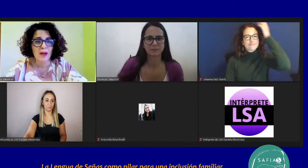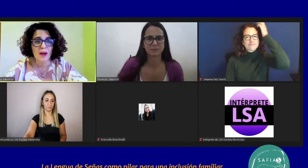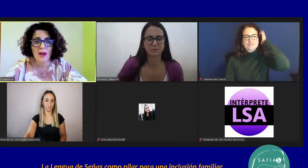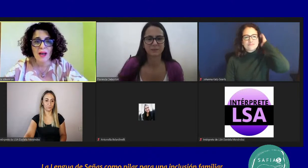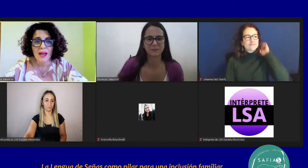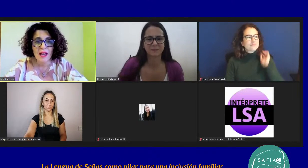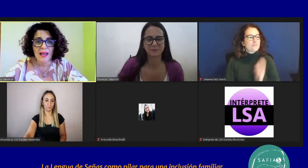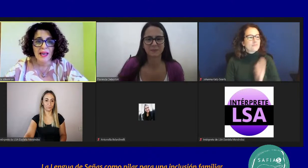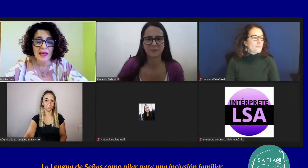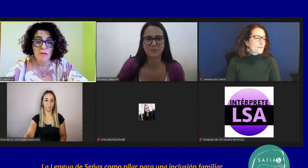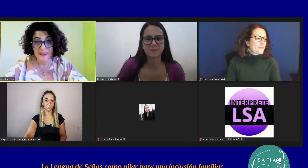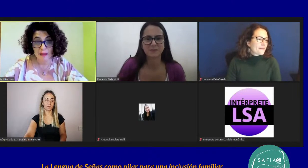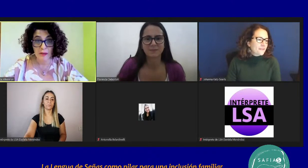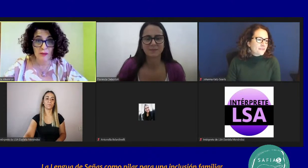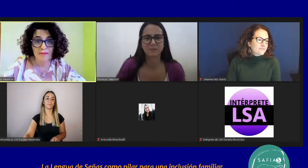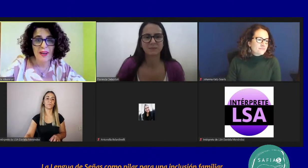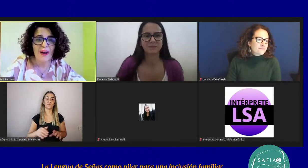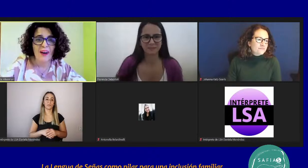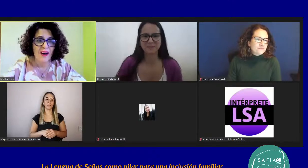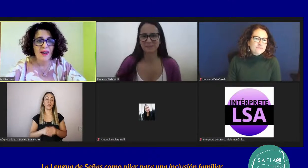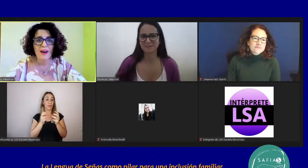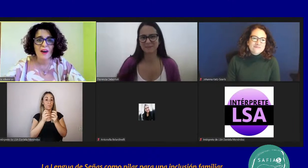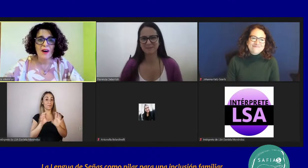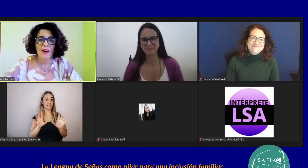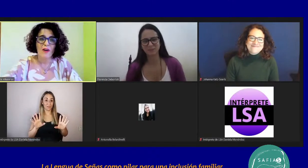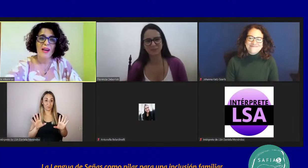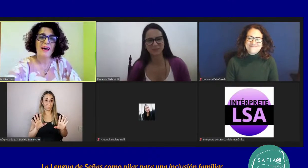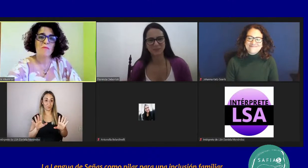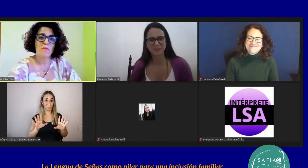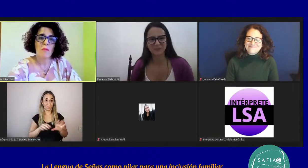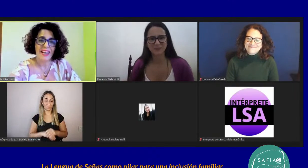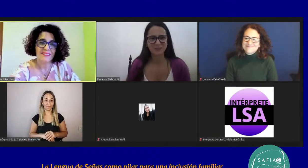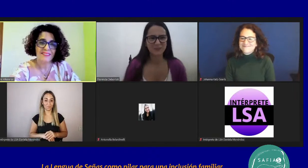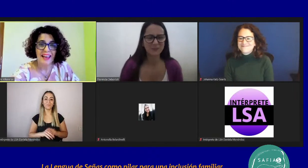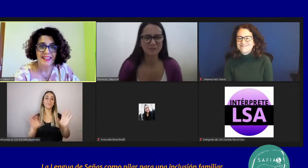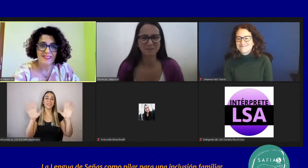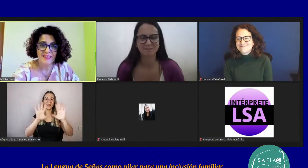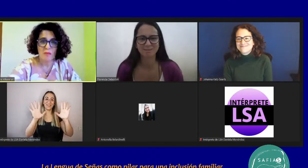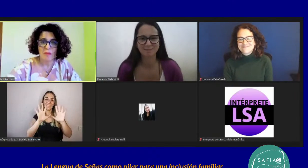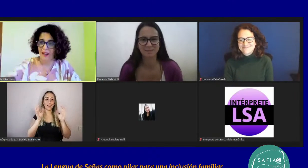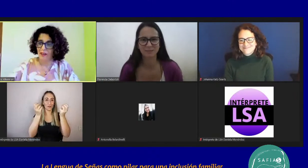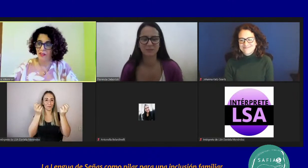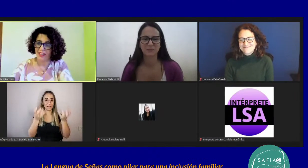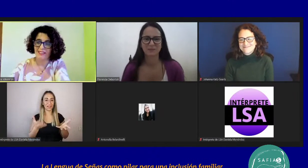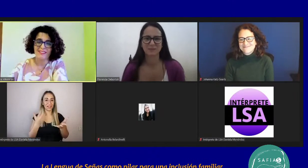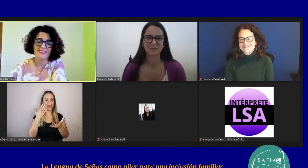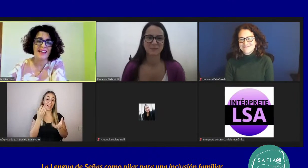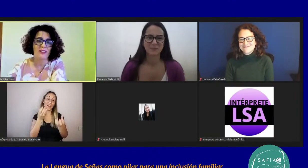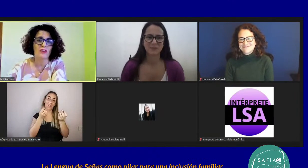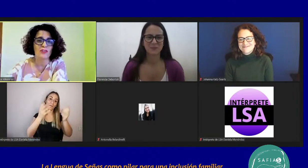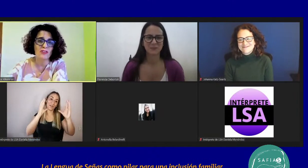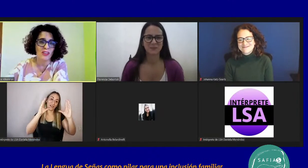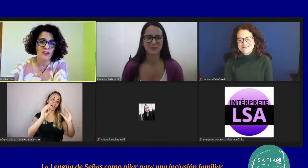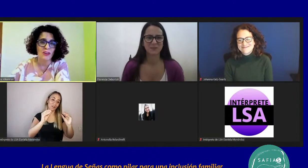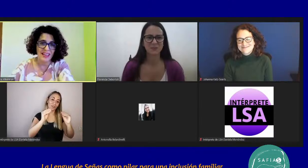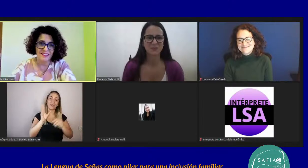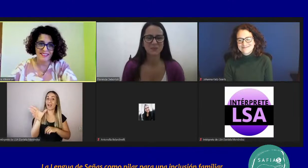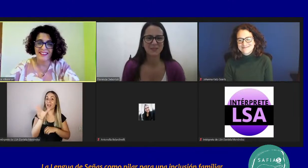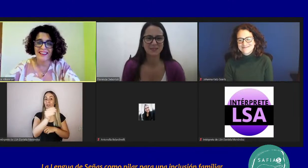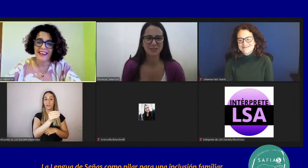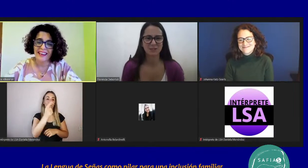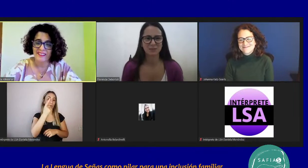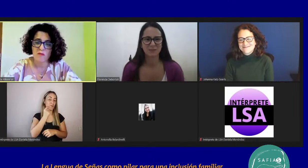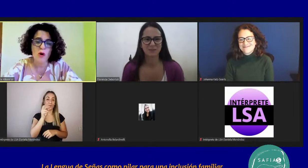Bueno, empezamos. Hola, buenas tardes, buenas noches a todos y a